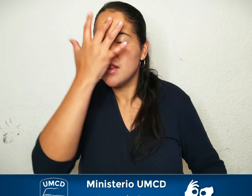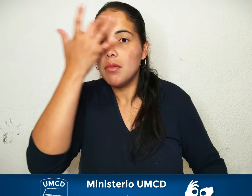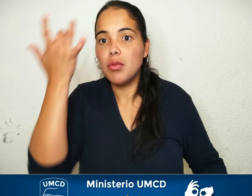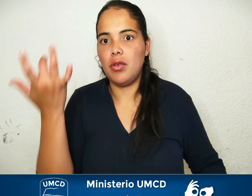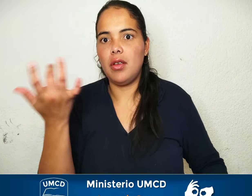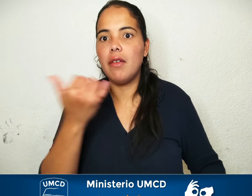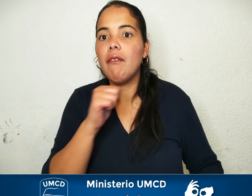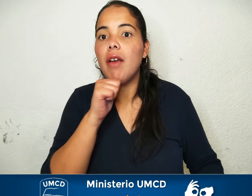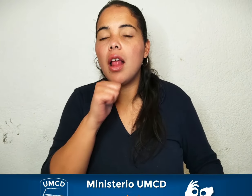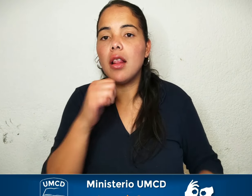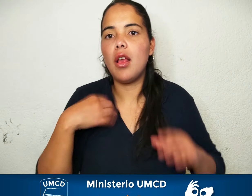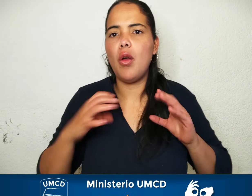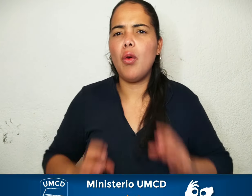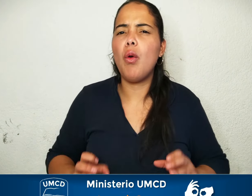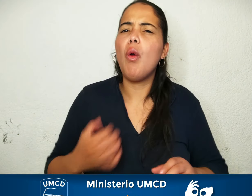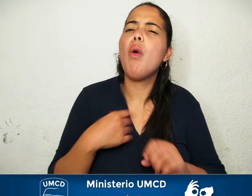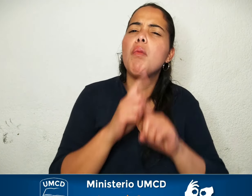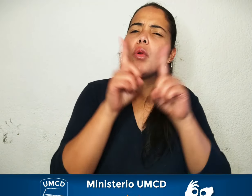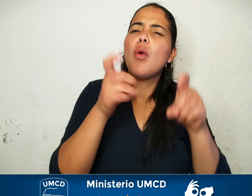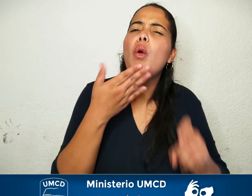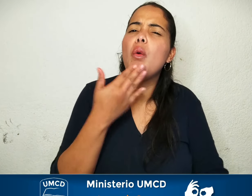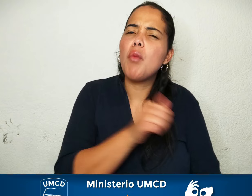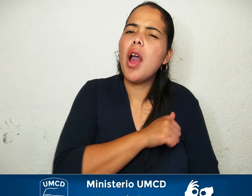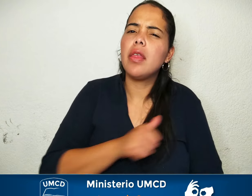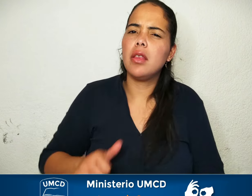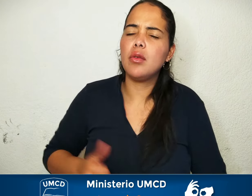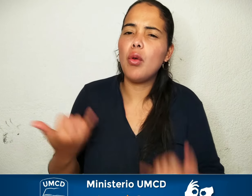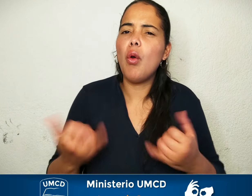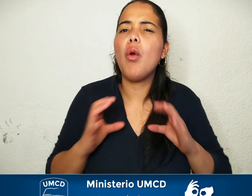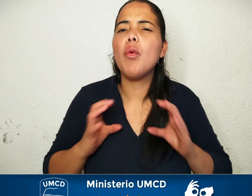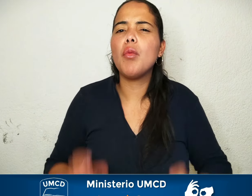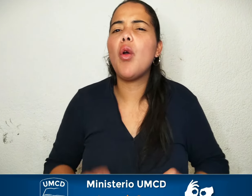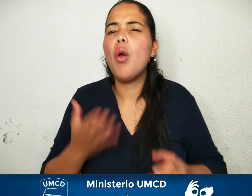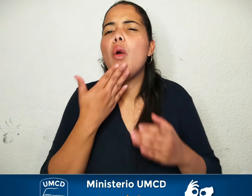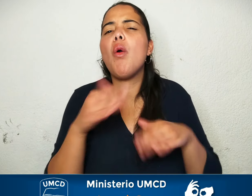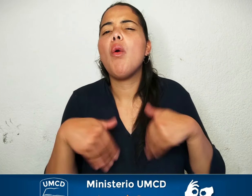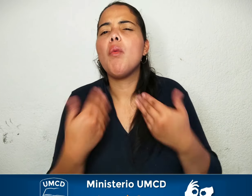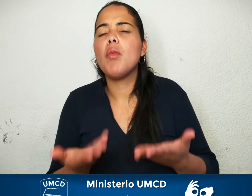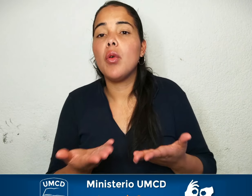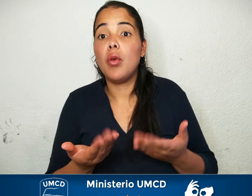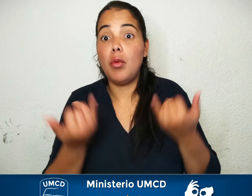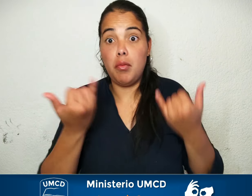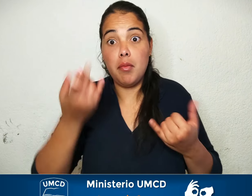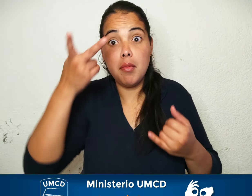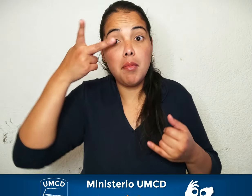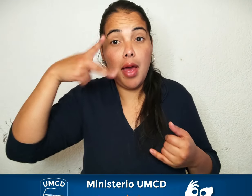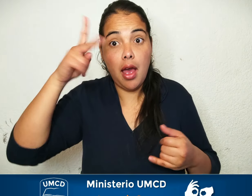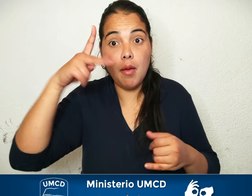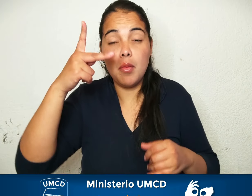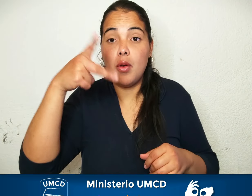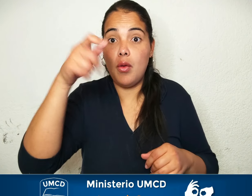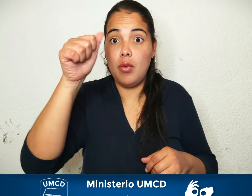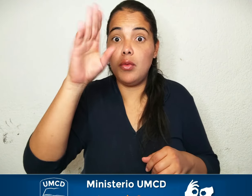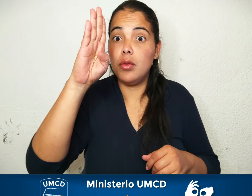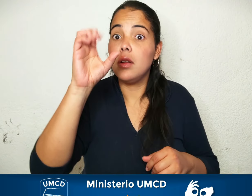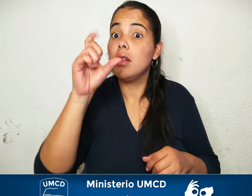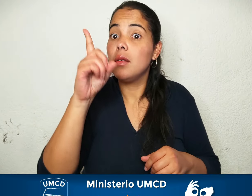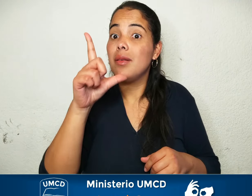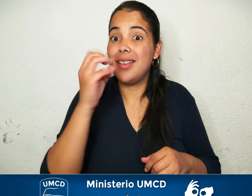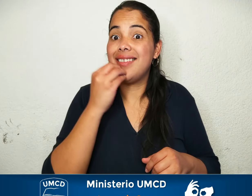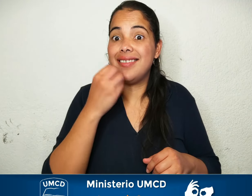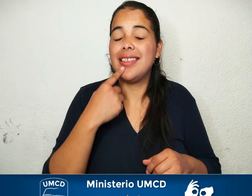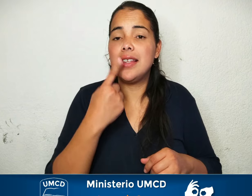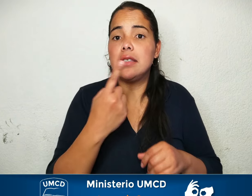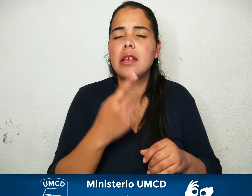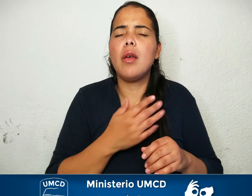no es incorrecto. ¿Cómo debemos actuar? Y eso es lo que Pablo les dice. Debemos recordar un poco en cuanto al